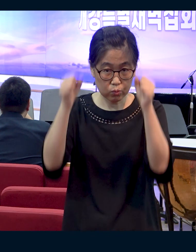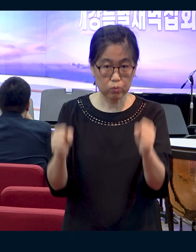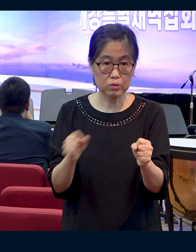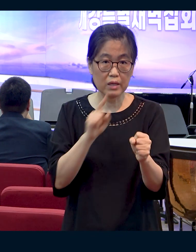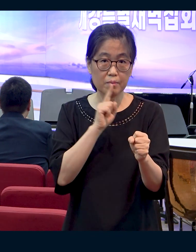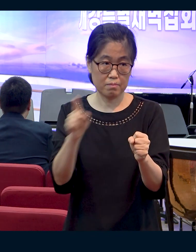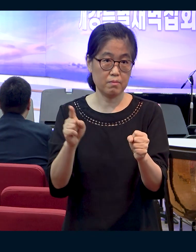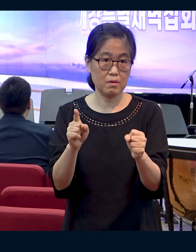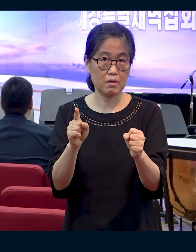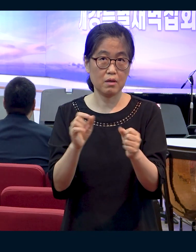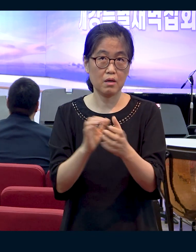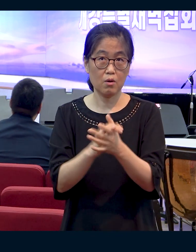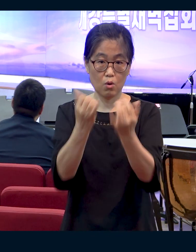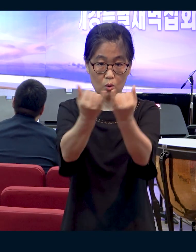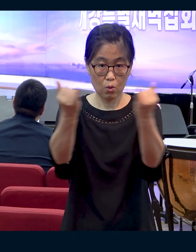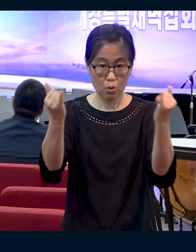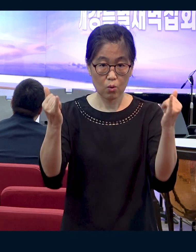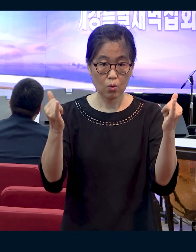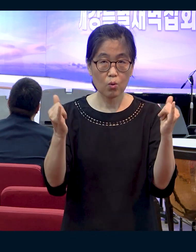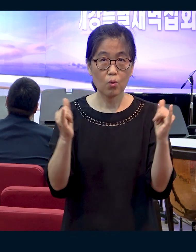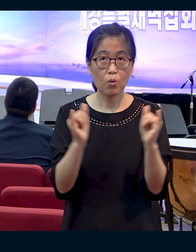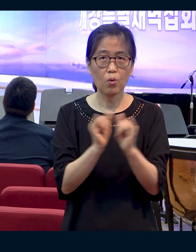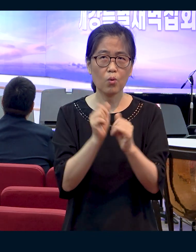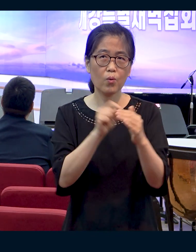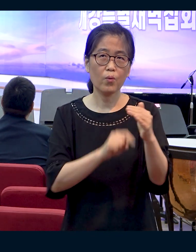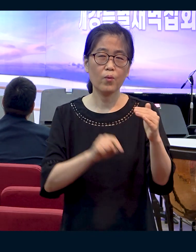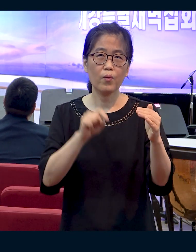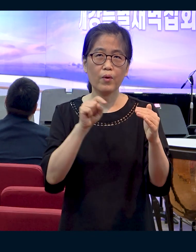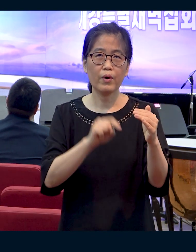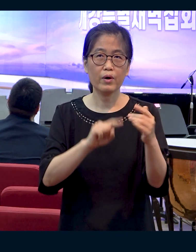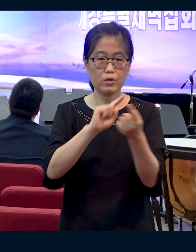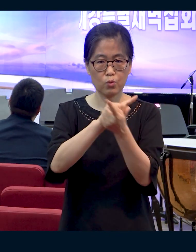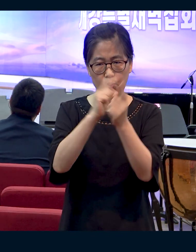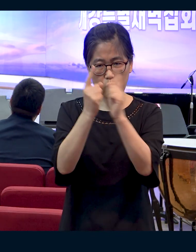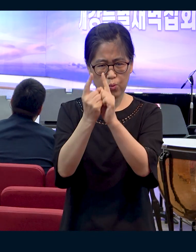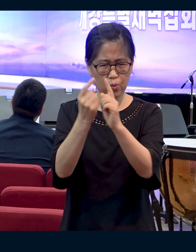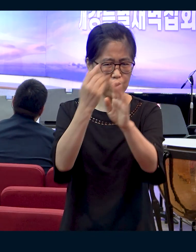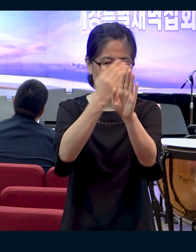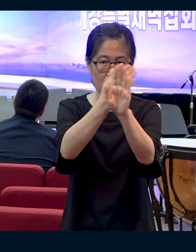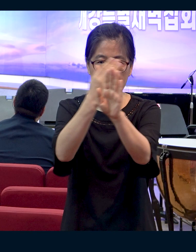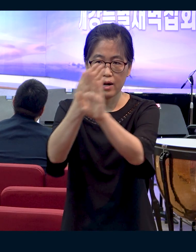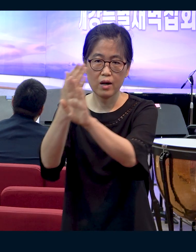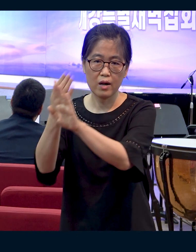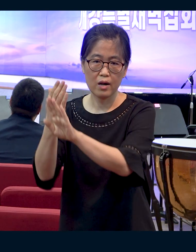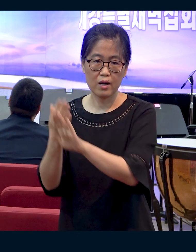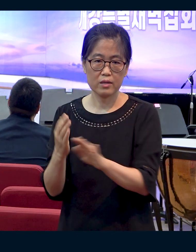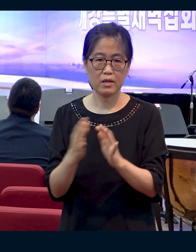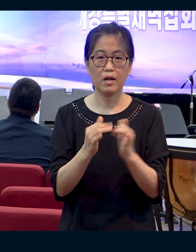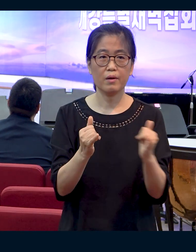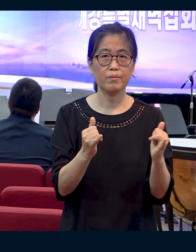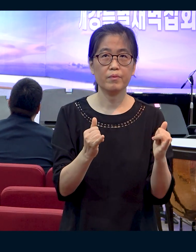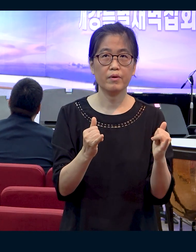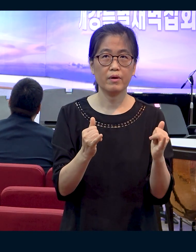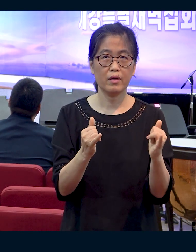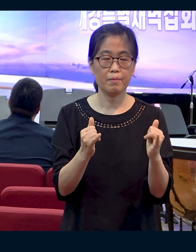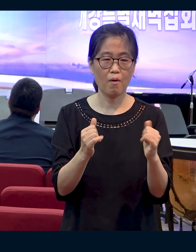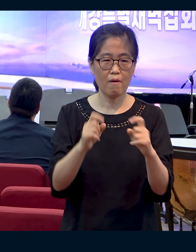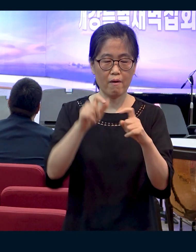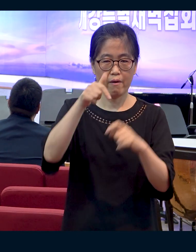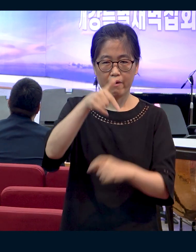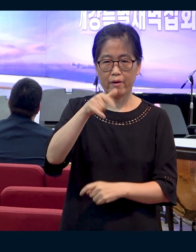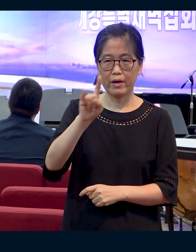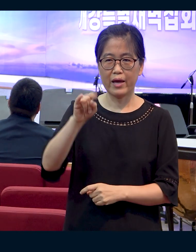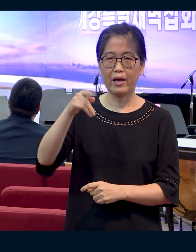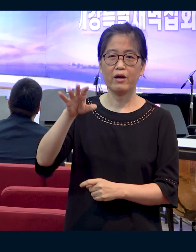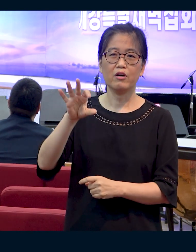그 공동체 안에 그 많은 다름들, 참 서로 다르잖아요, 그렇죠? 이걸 우리가 뭐라고 그래요?